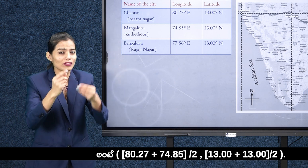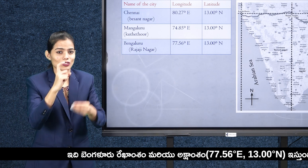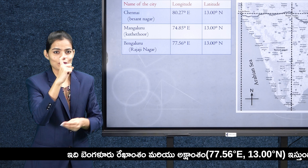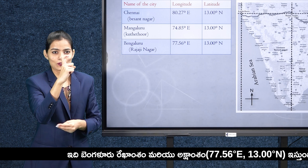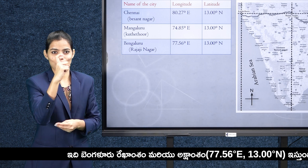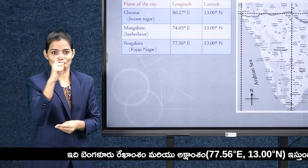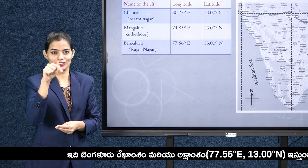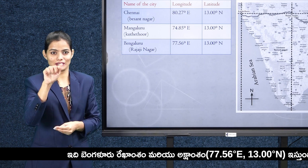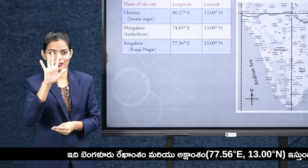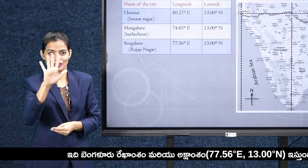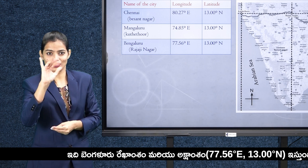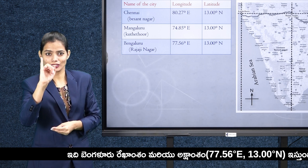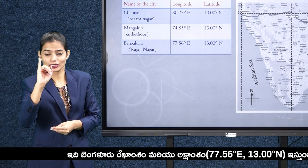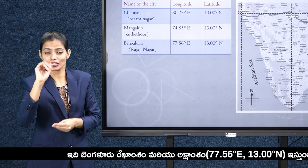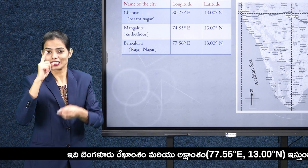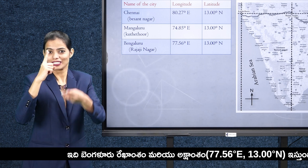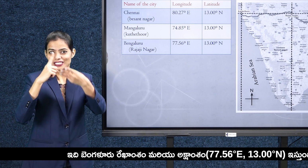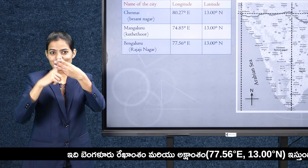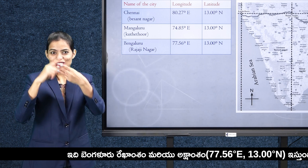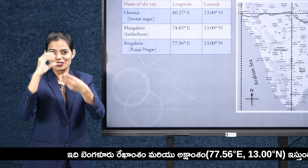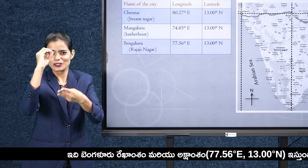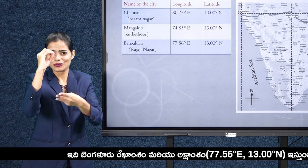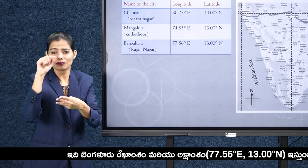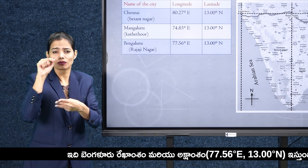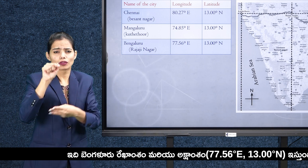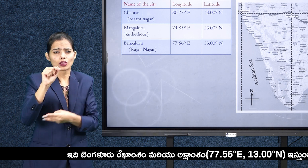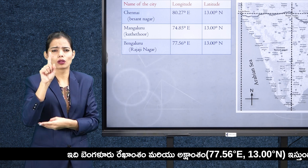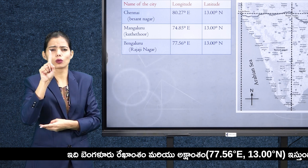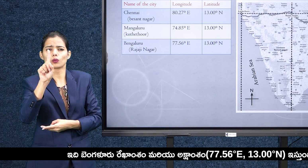ఇది బెంగుళూరు రేఖాంశం మరియు అక్షాంశం